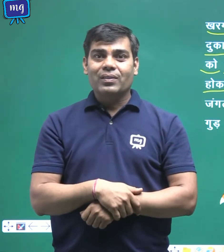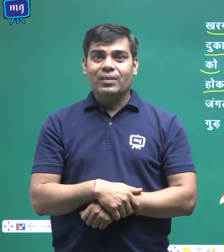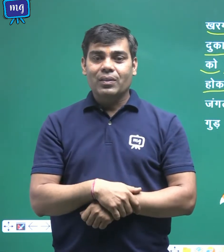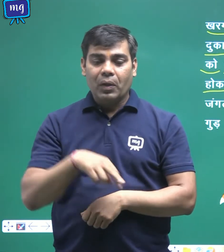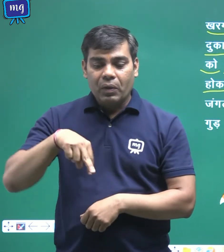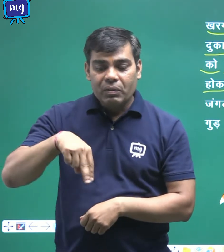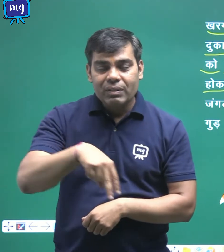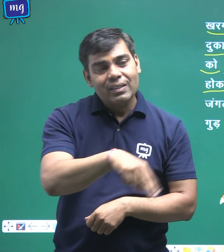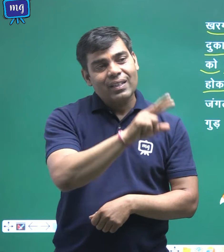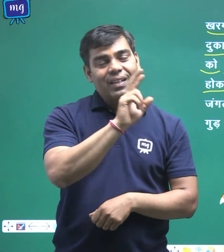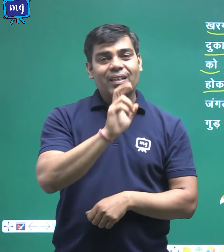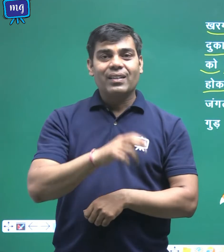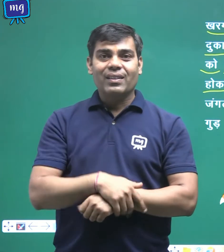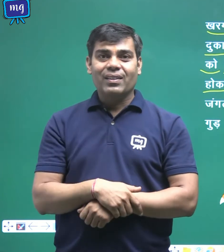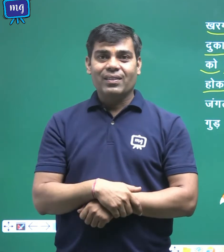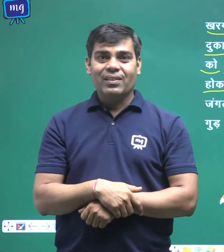चला गया।